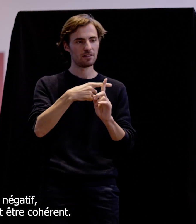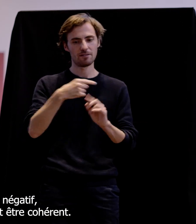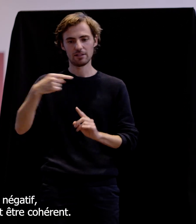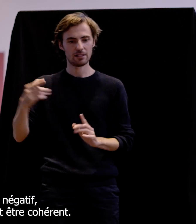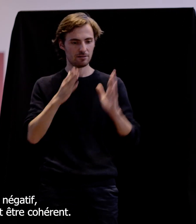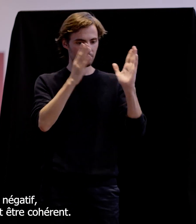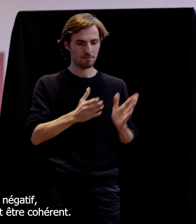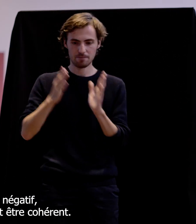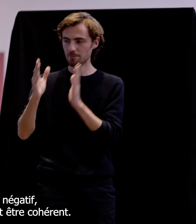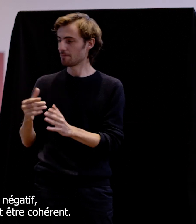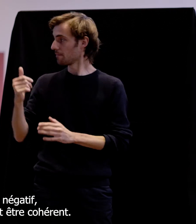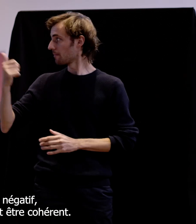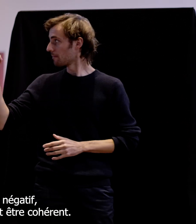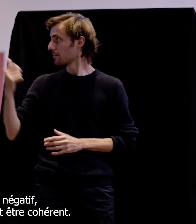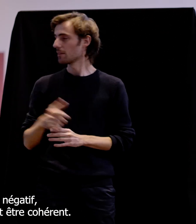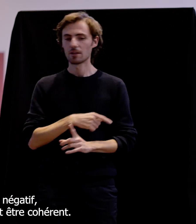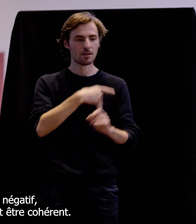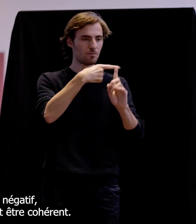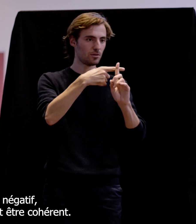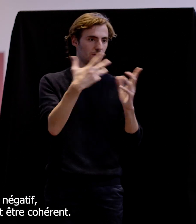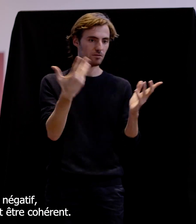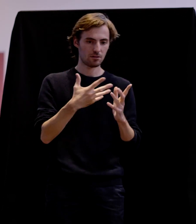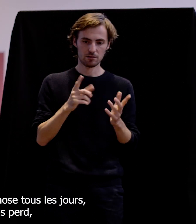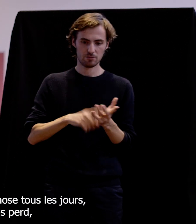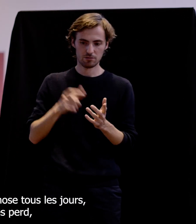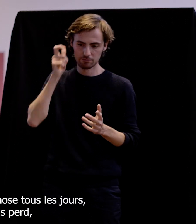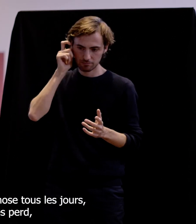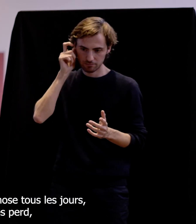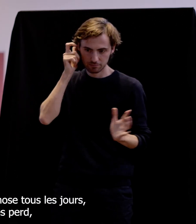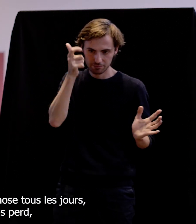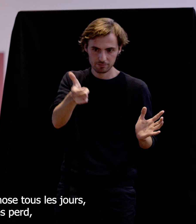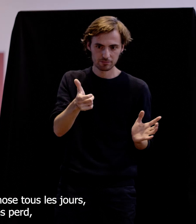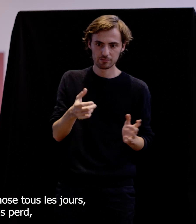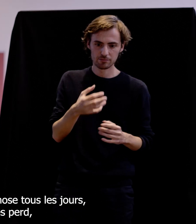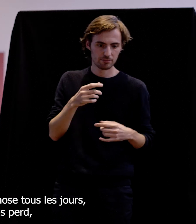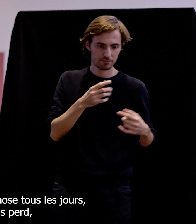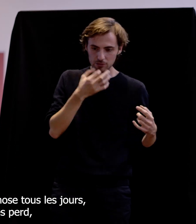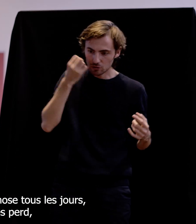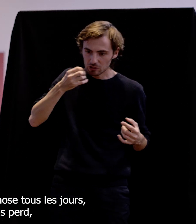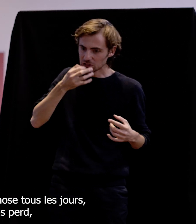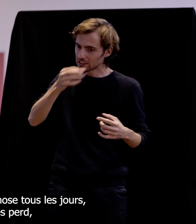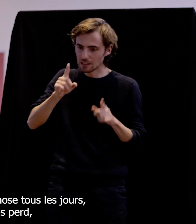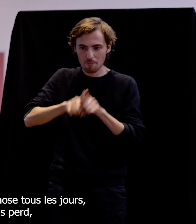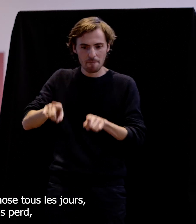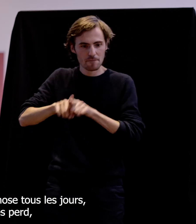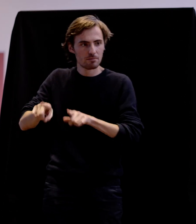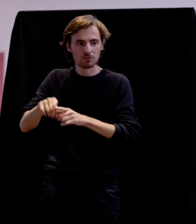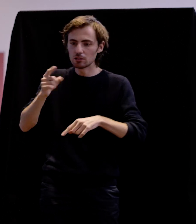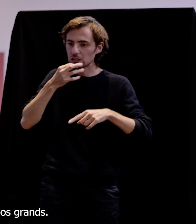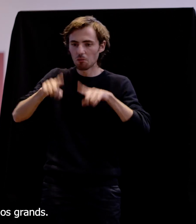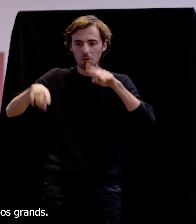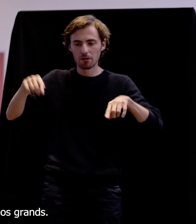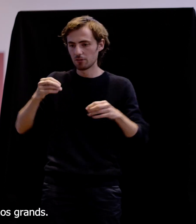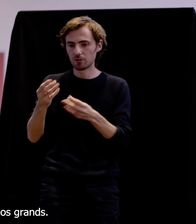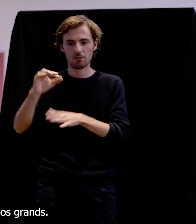le négatif. Donc le positif, c'est être cohérent. Il faut dire la même chose tous les jours, sinon on les perd,